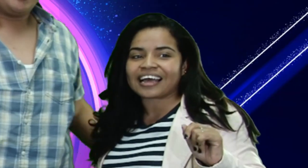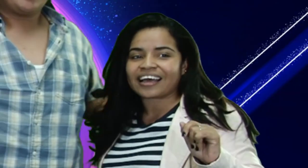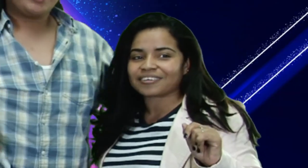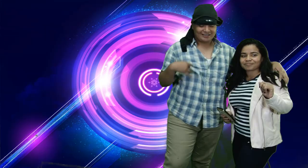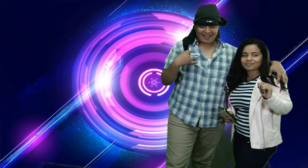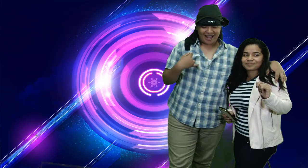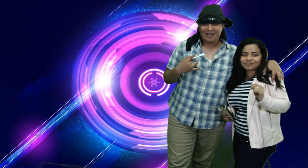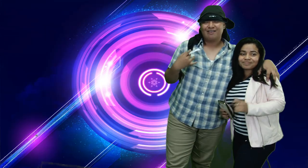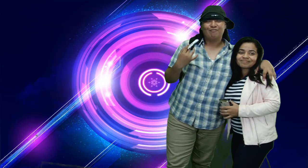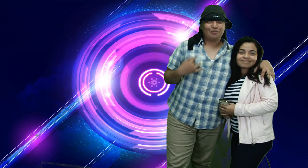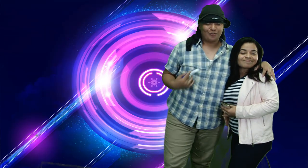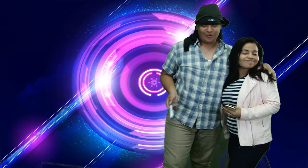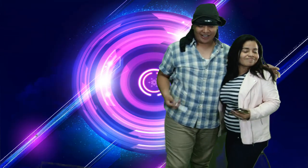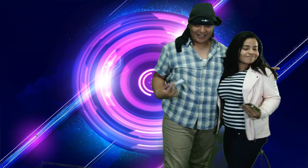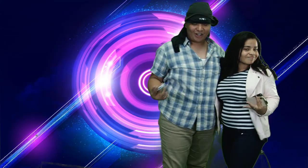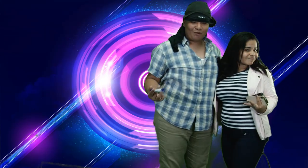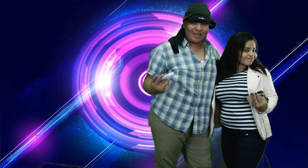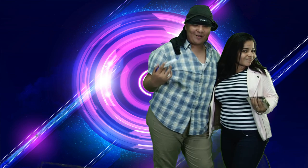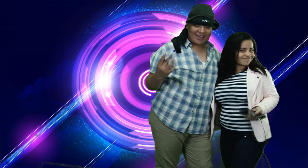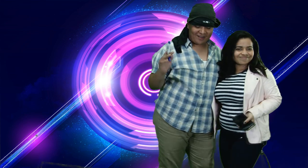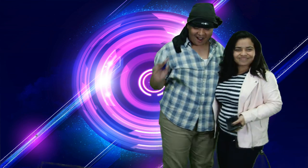un futuro que tiene conmigo